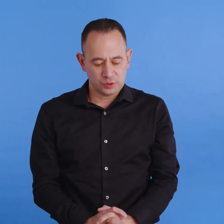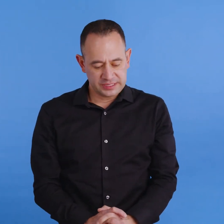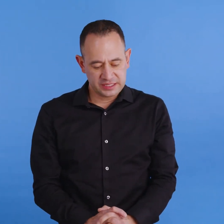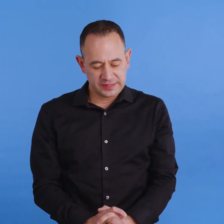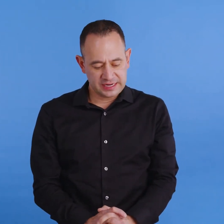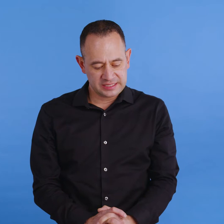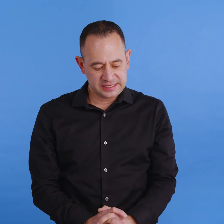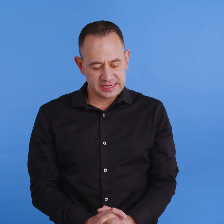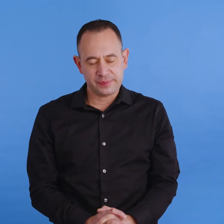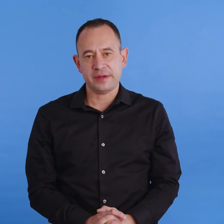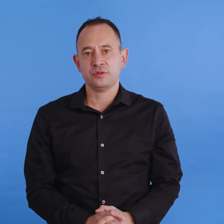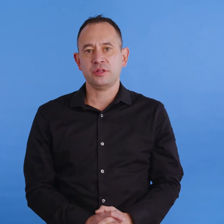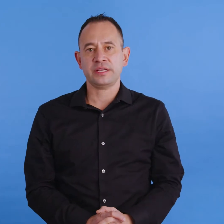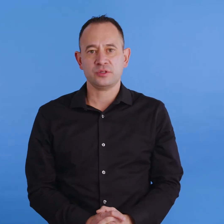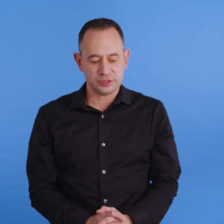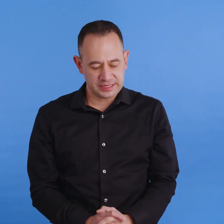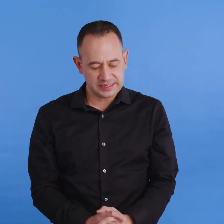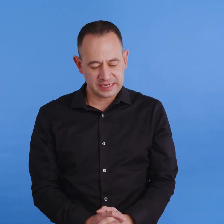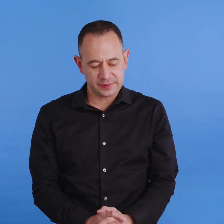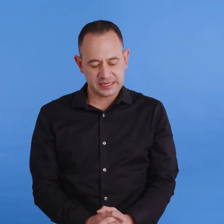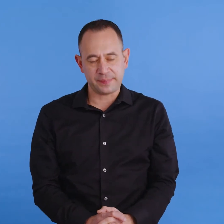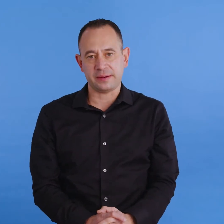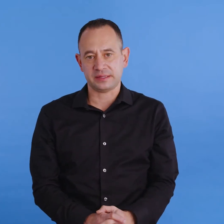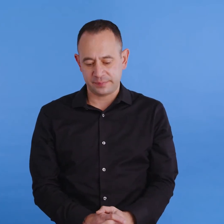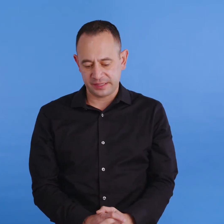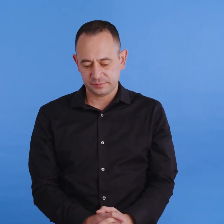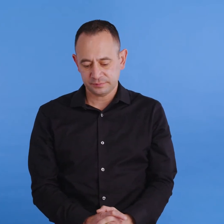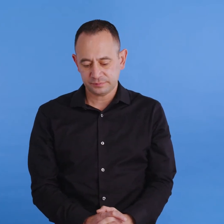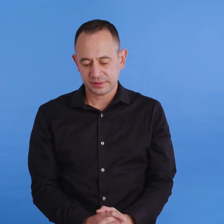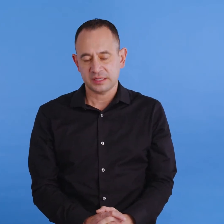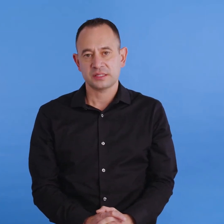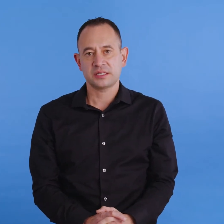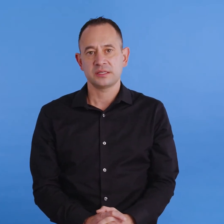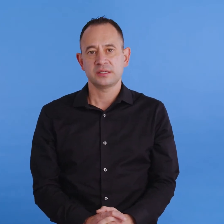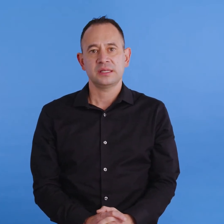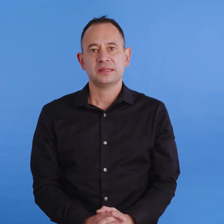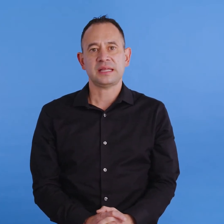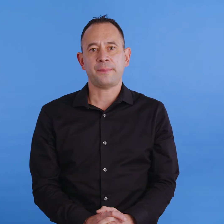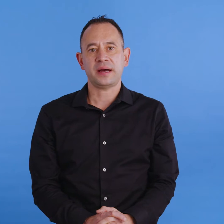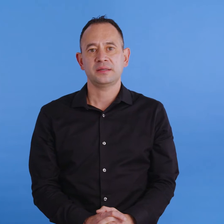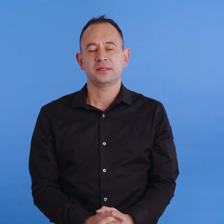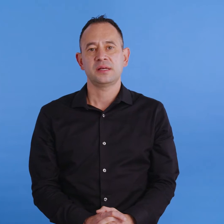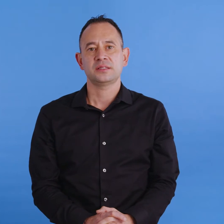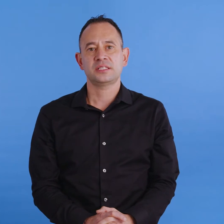Ustedes van a redicir el primer sonido que escuchas y repetir la palabra también. T, tapa. T,